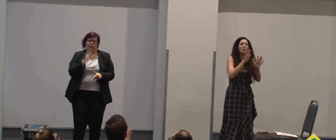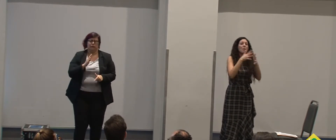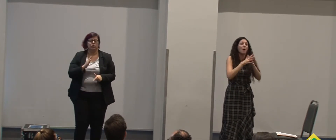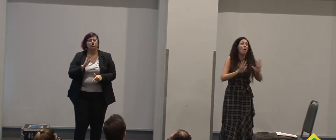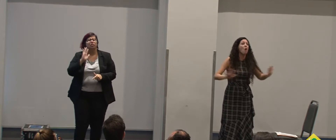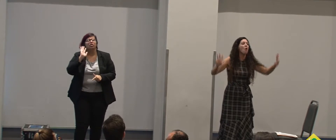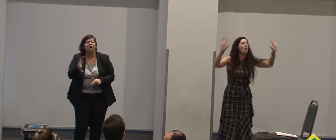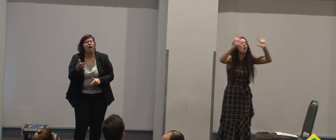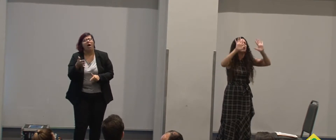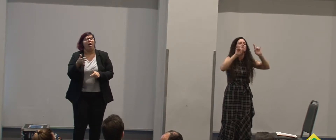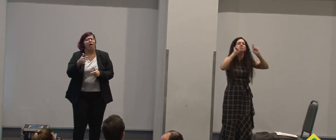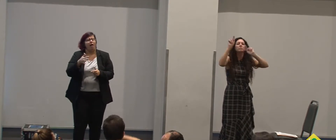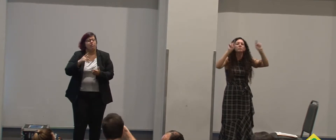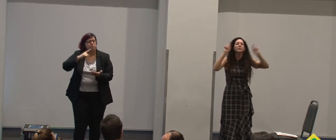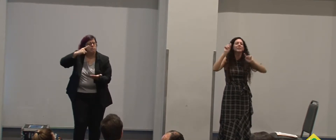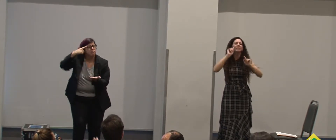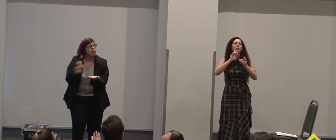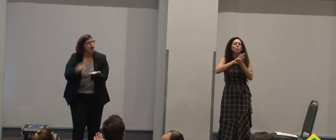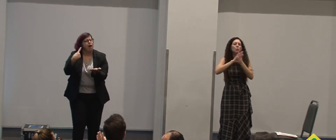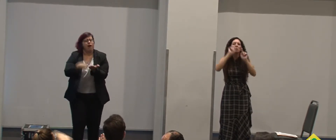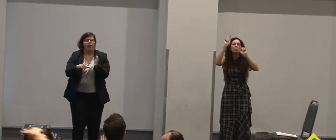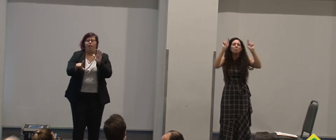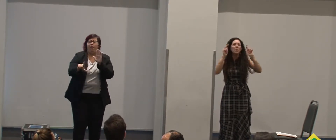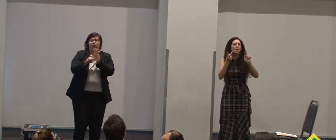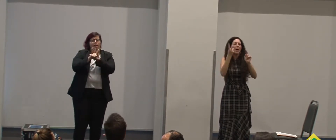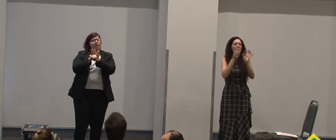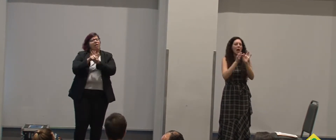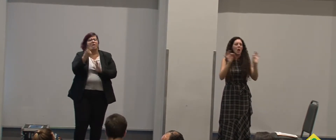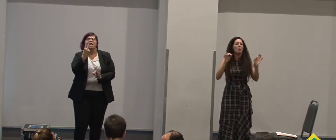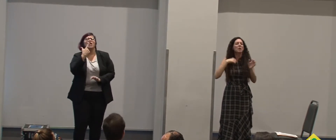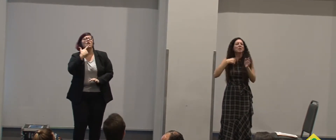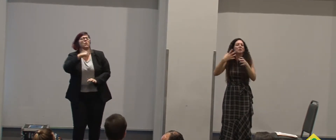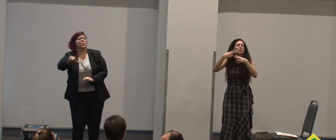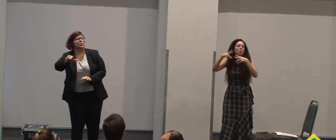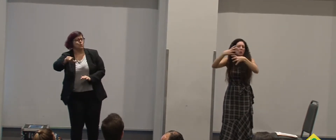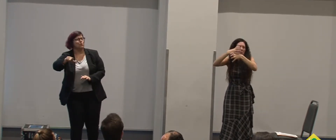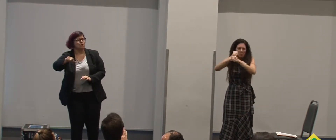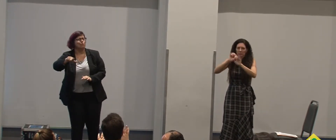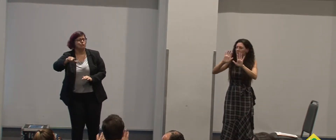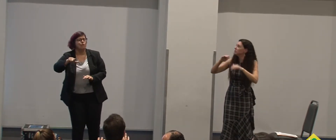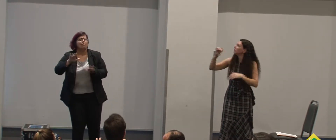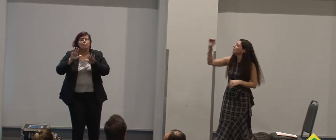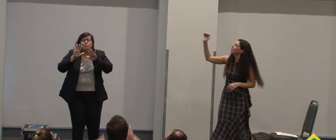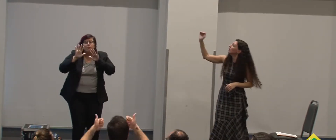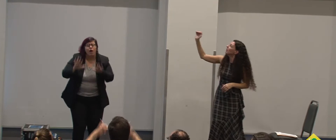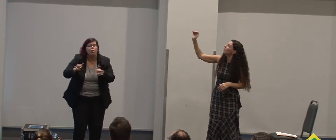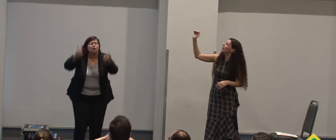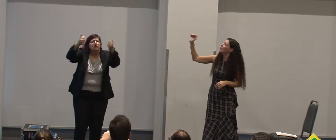Nós sabemos que existe duas línguas. Isso já é um marco, tem a legislação.